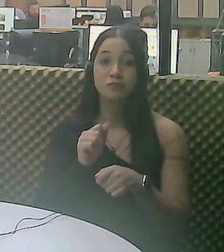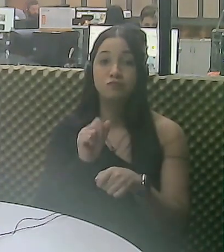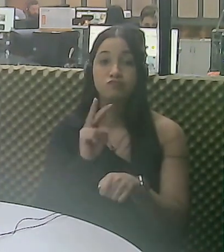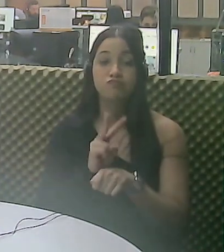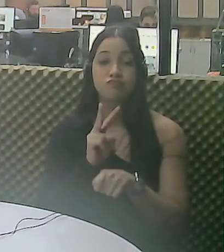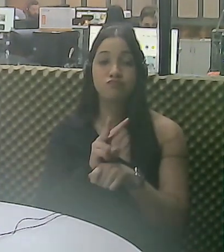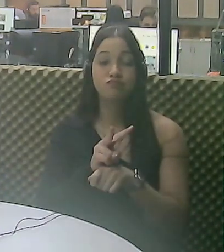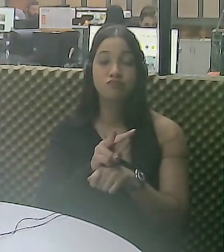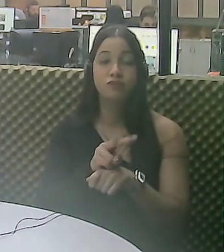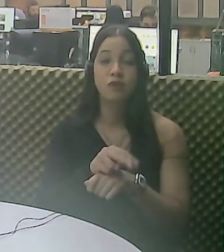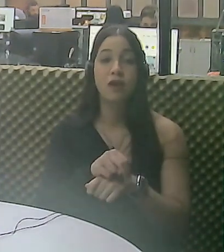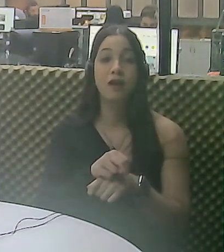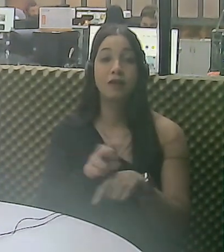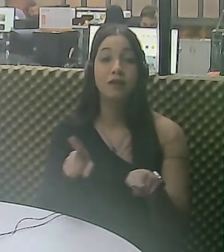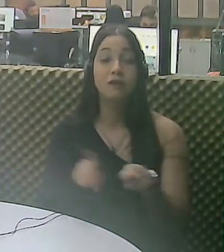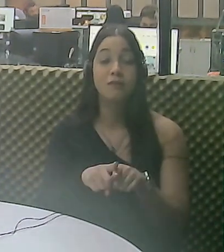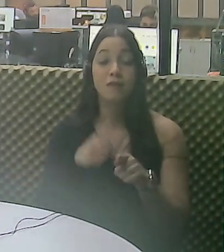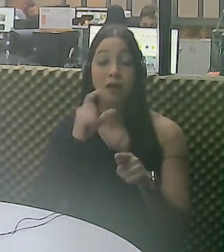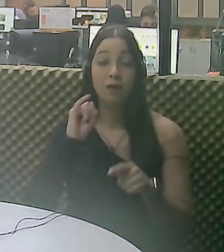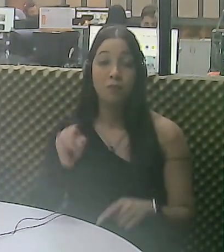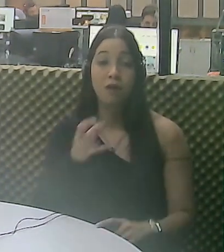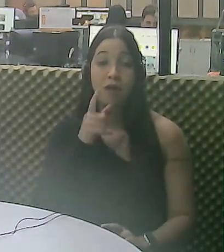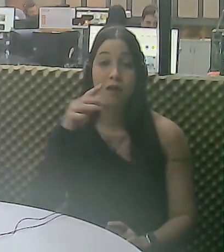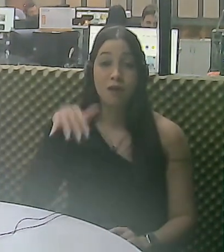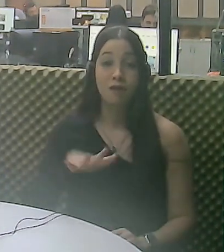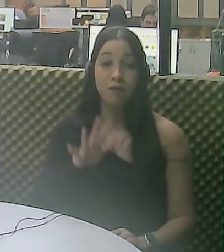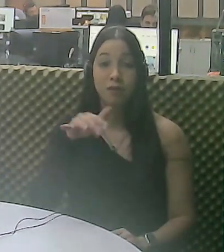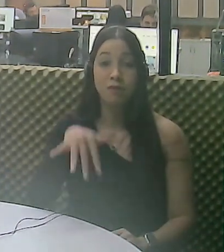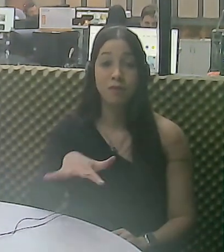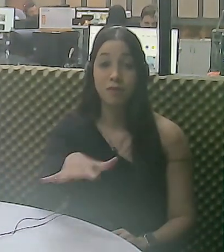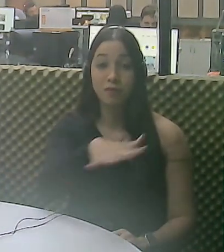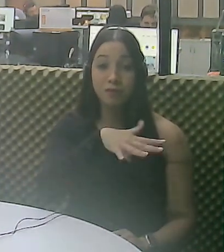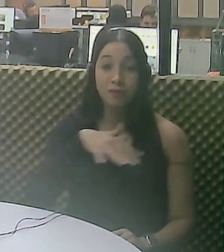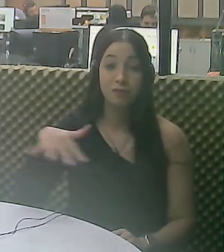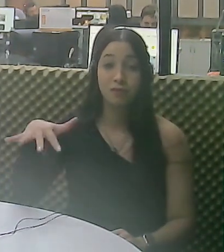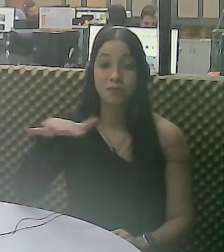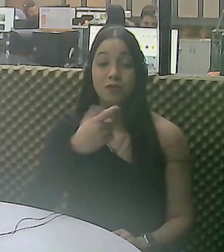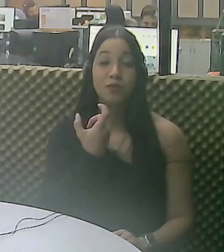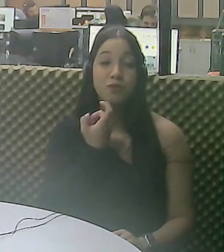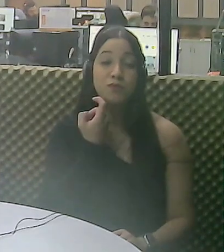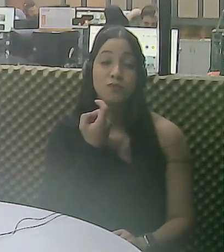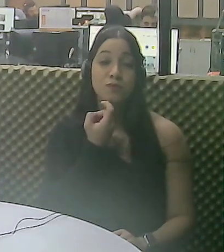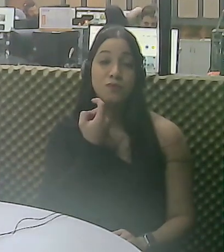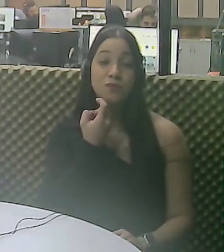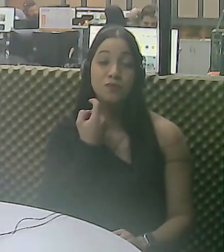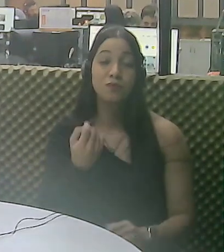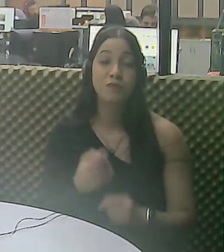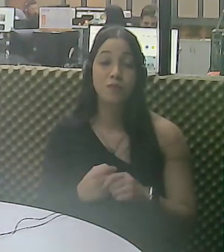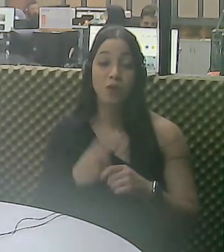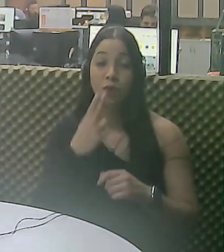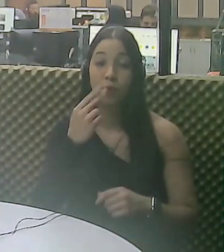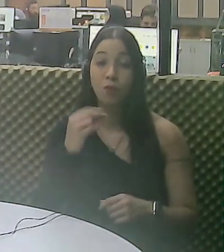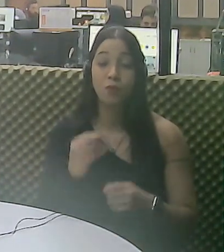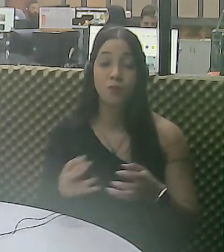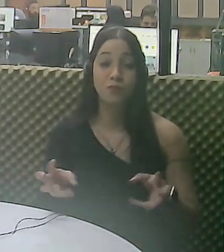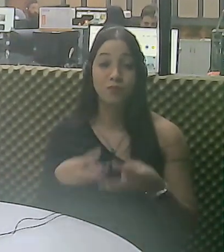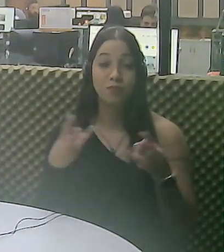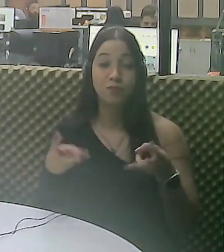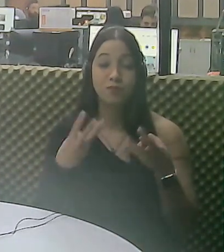e reaproveitamento de efluentes gerados pelo ambiente de piscicultura que nutrem os